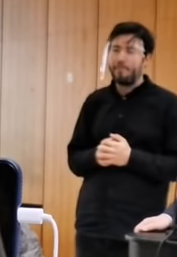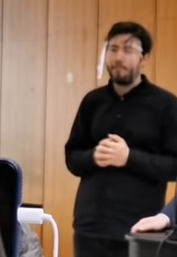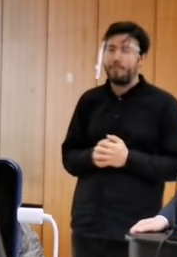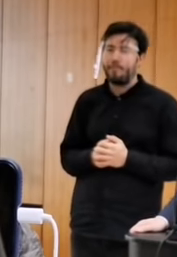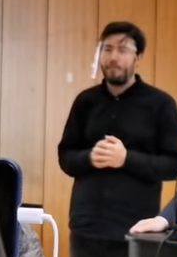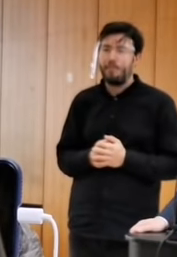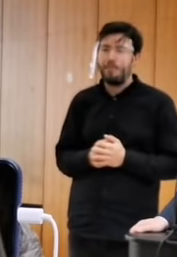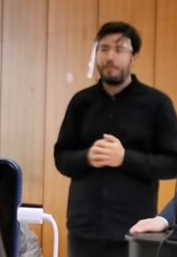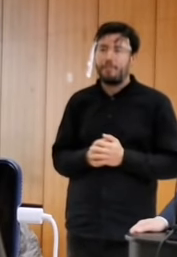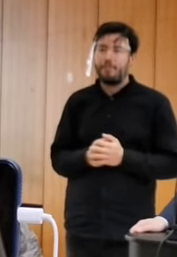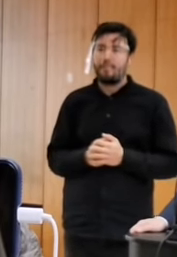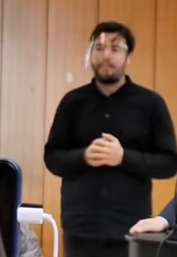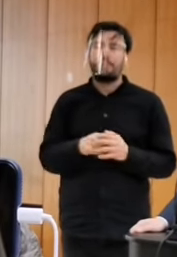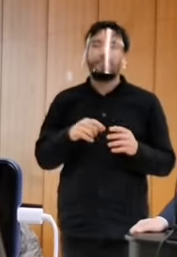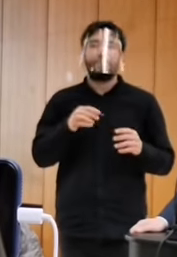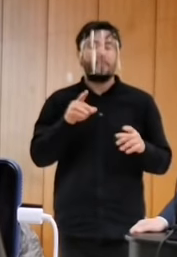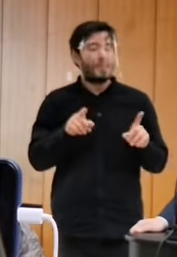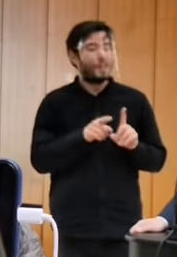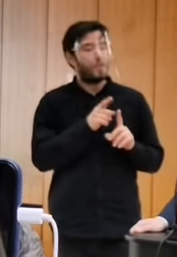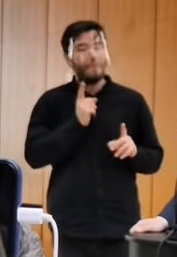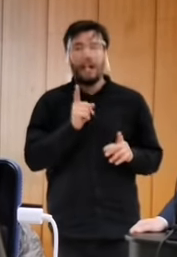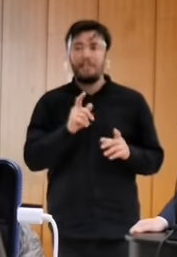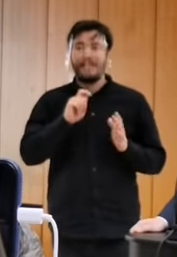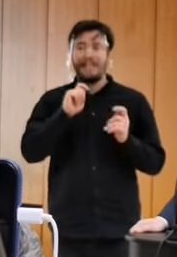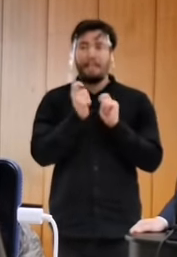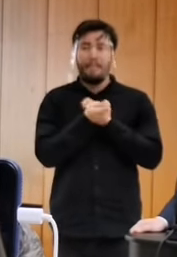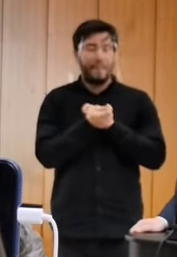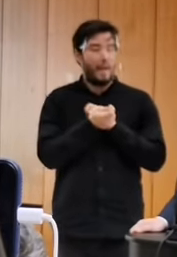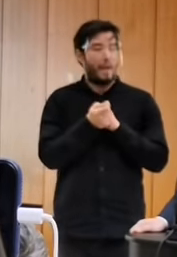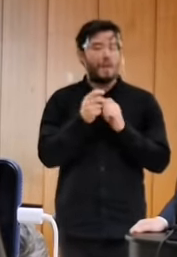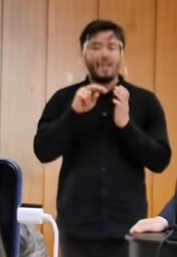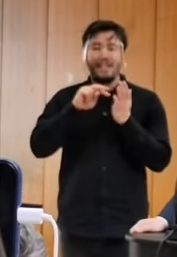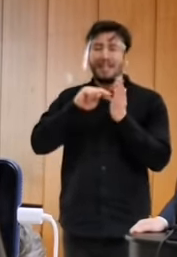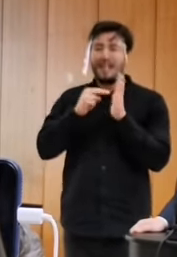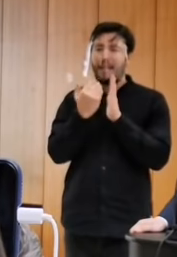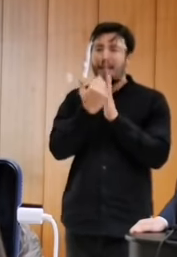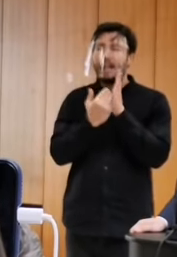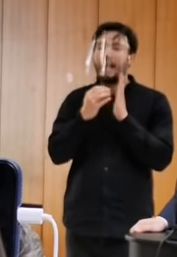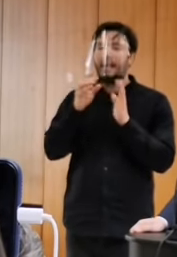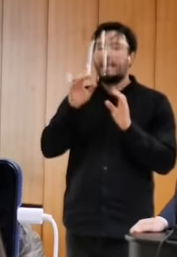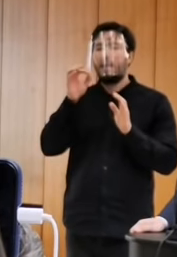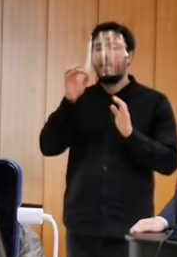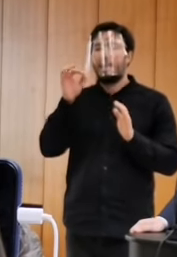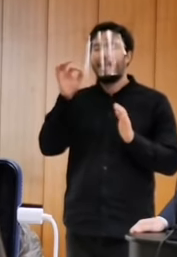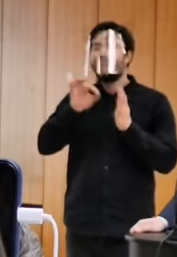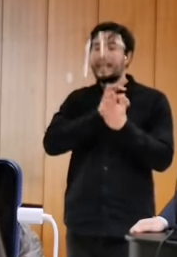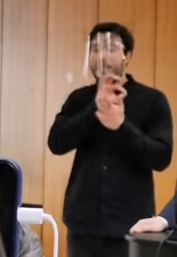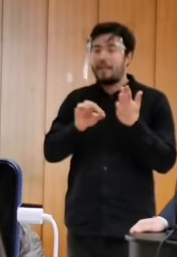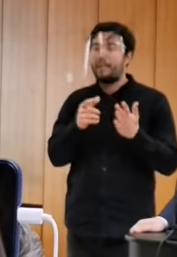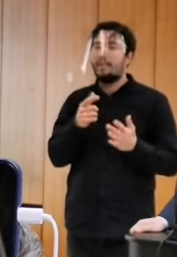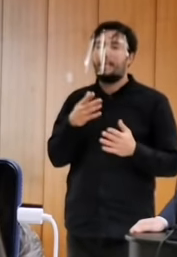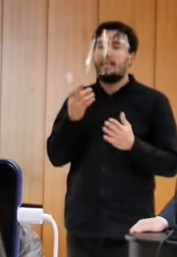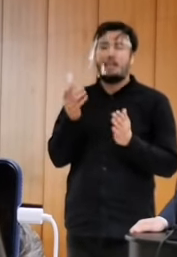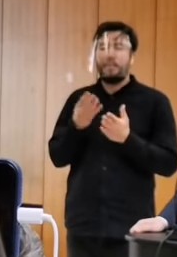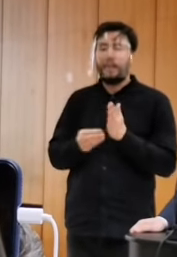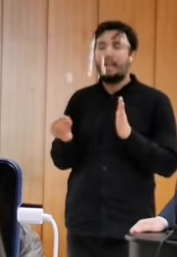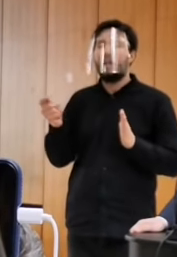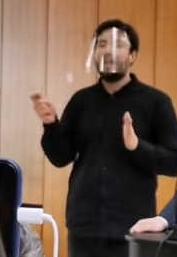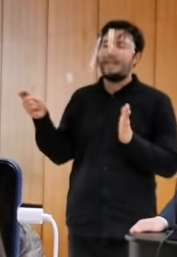aj stratégia testovania. Nenakúpilo sa toľko kvôrtacích testov, ako bolo pôvodne analyzované, a včera minister